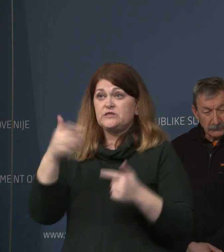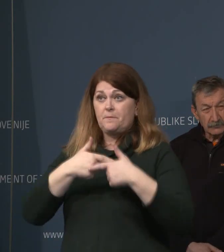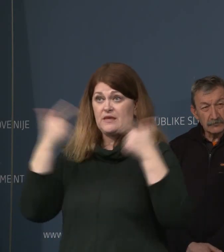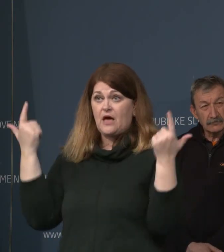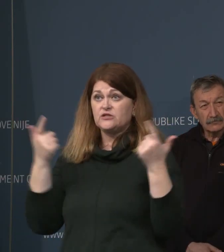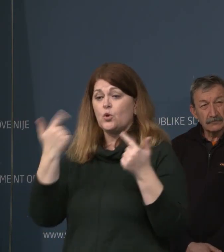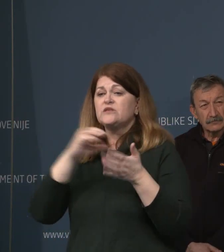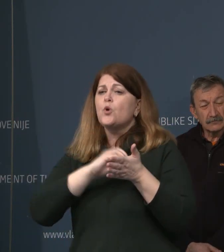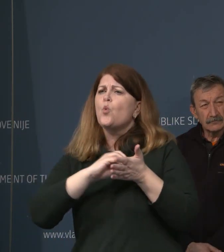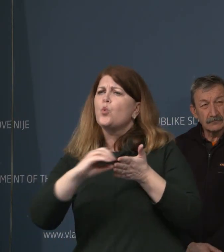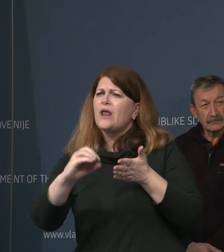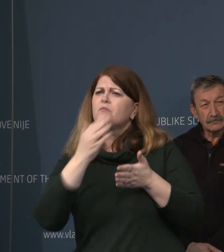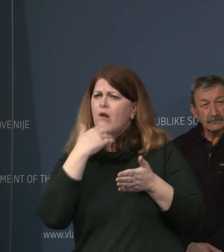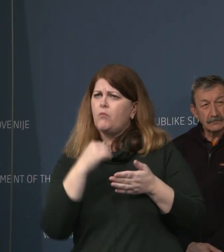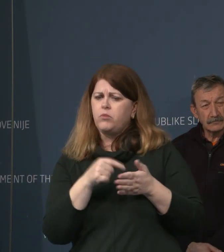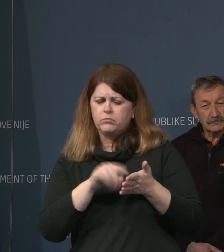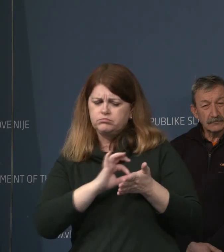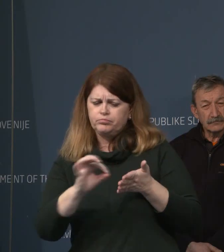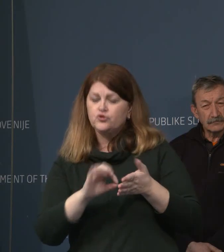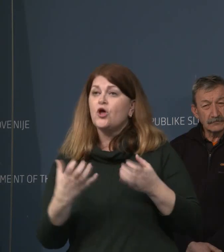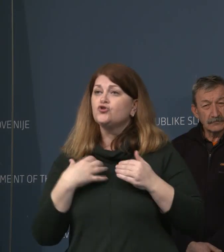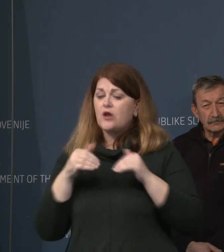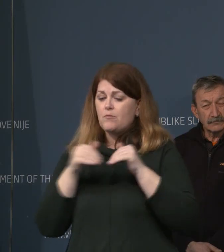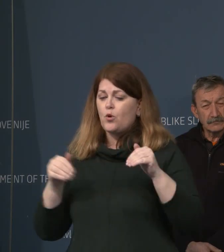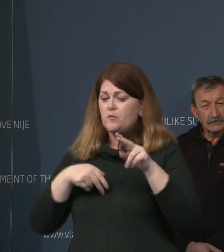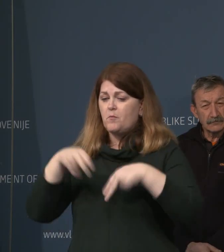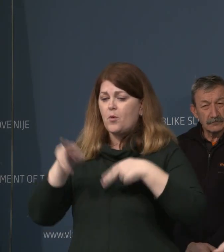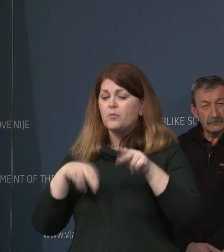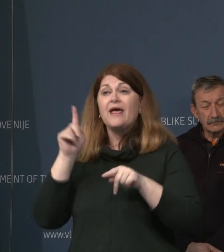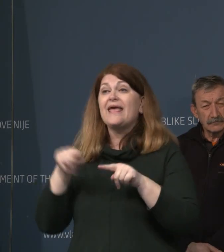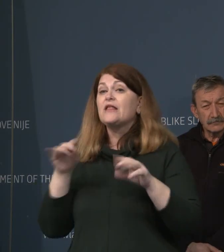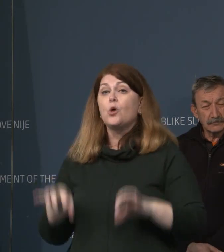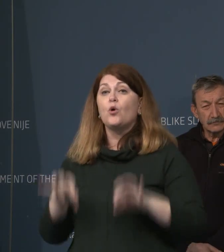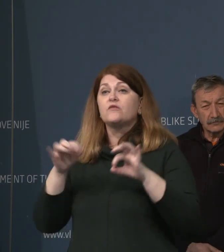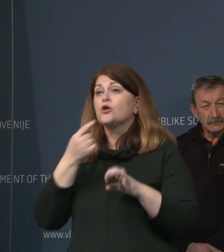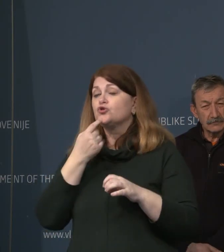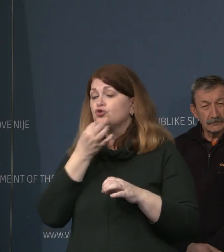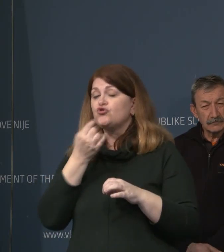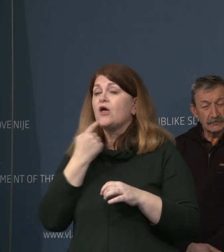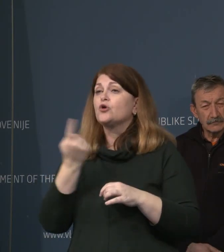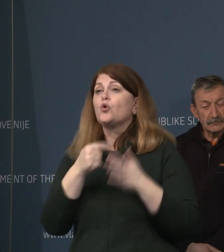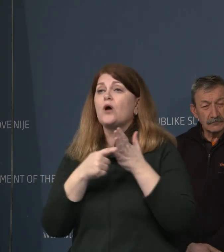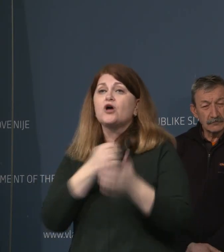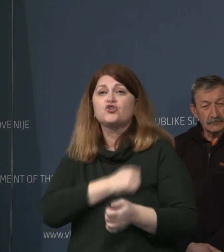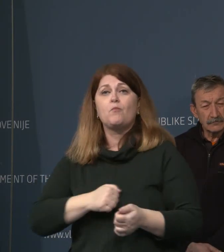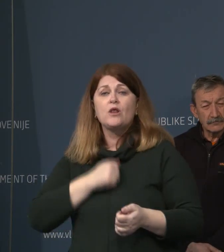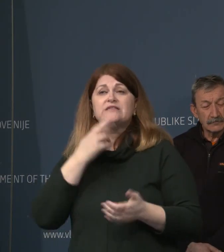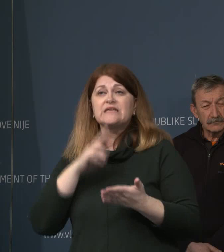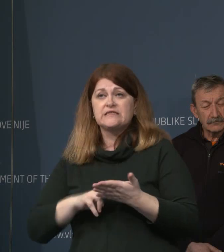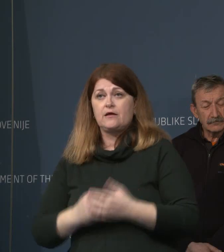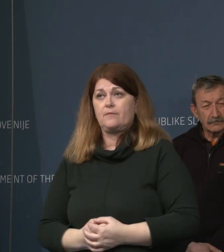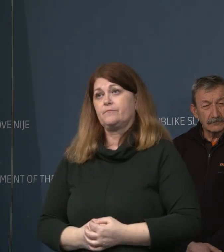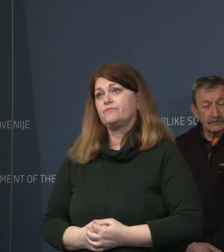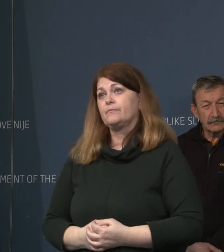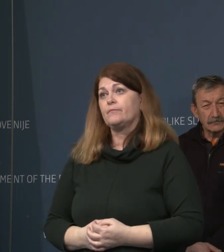same odredbe lepo izhaja, da želimo omejiti ta promet, zraven pa v bistvu ugotoviti, če kdo kaže kakšne bolezenske znake.